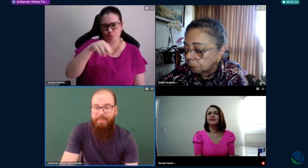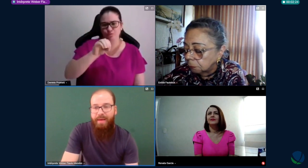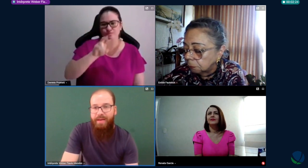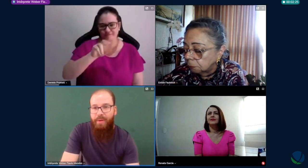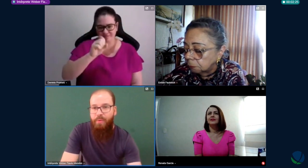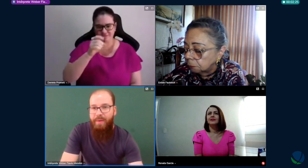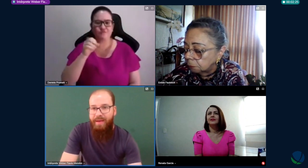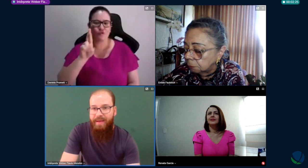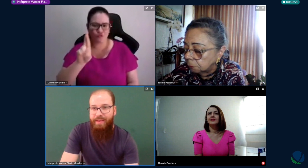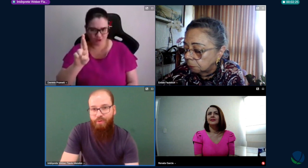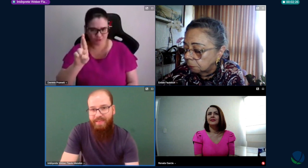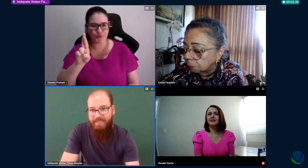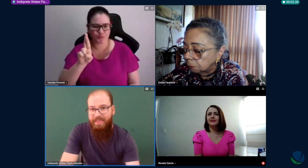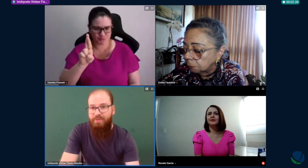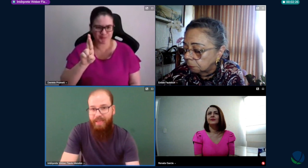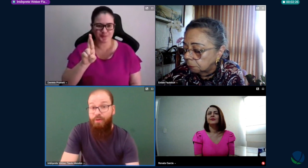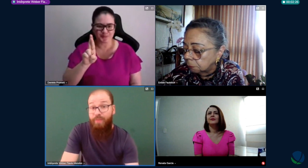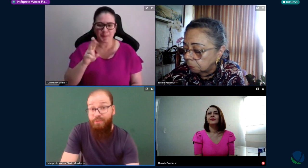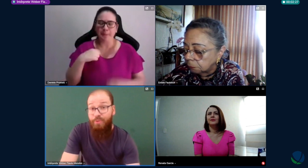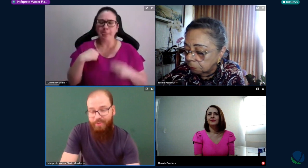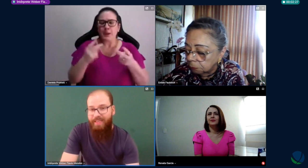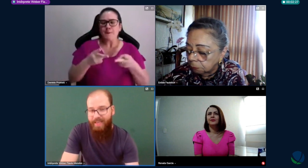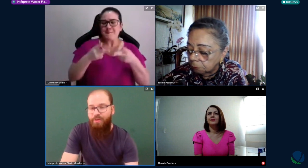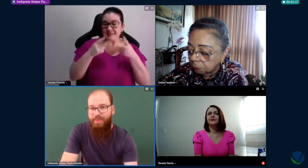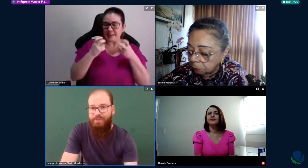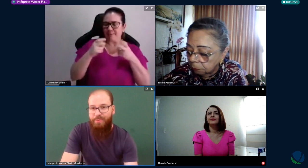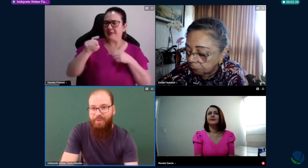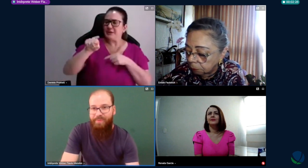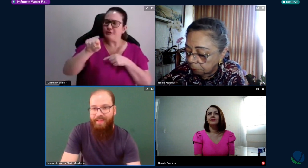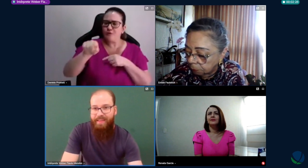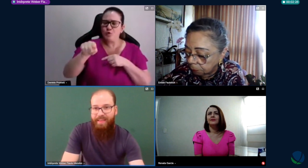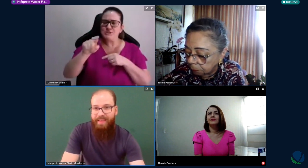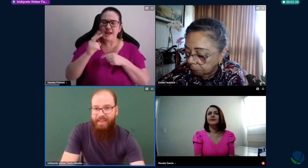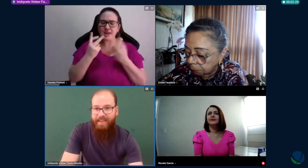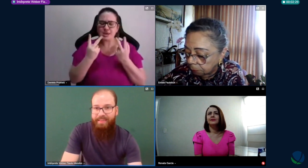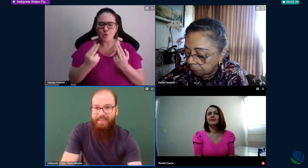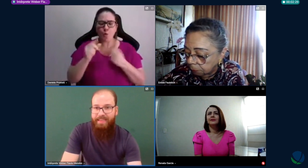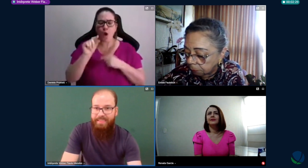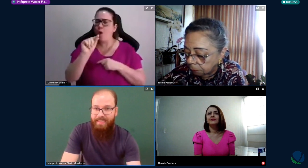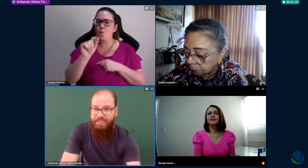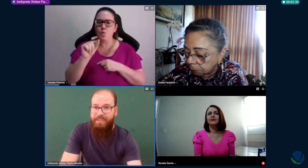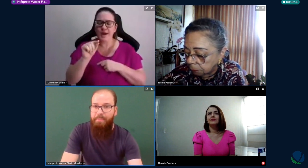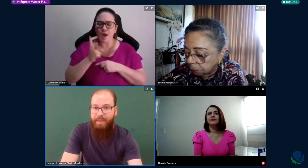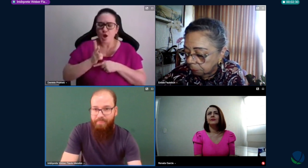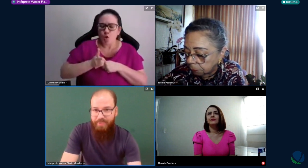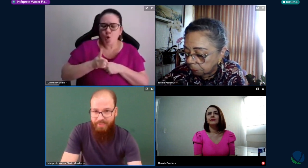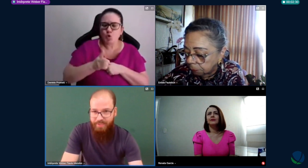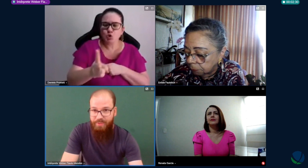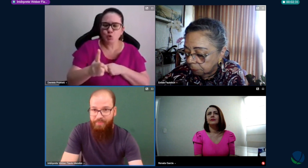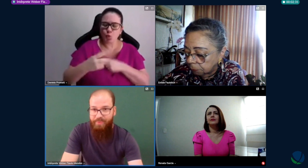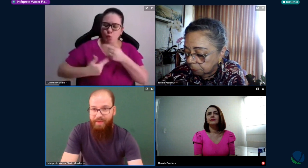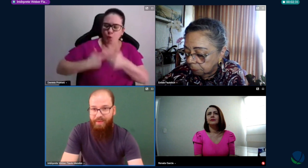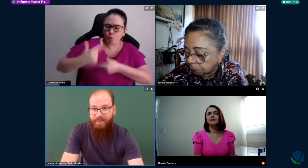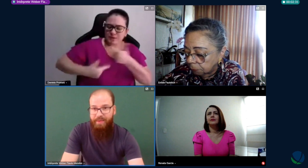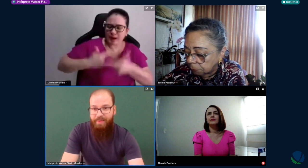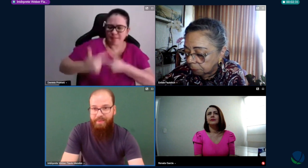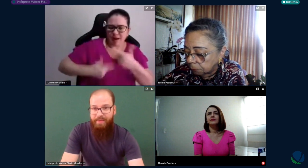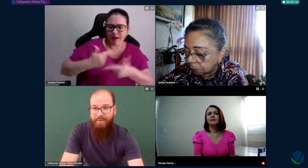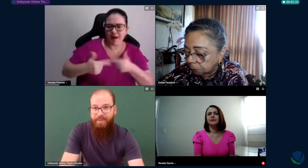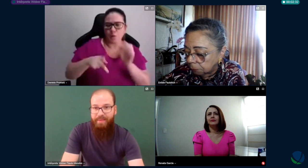E o seu trabalho é uma inovação, né? Inovador, ele é inovador. Ele é interessante também por isso.